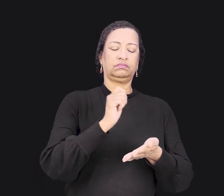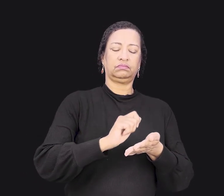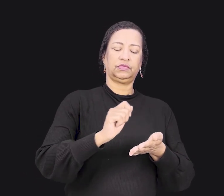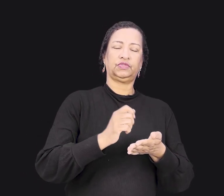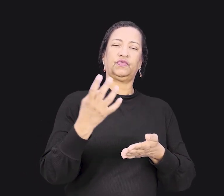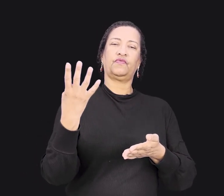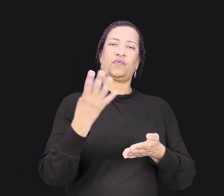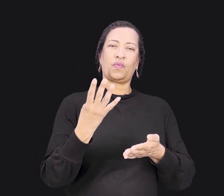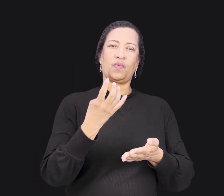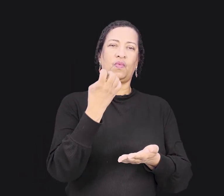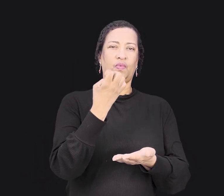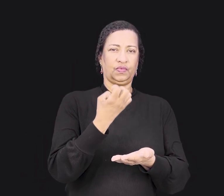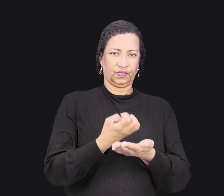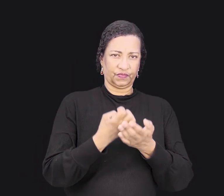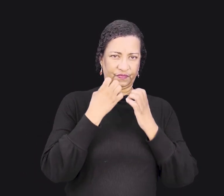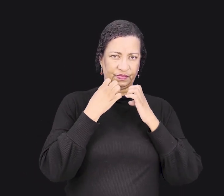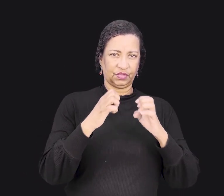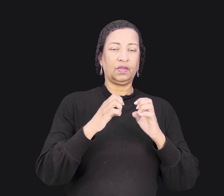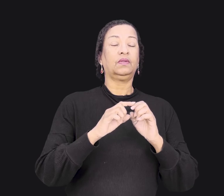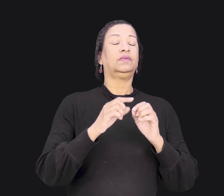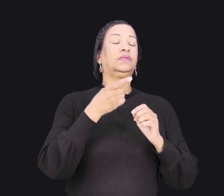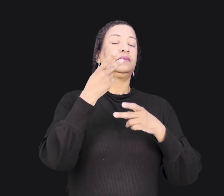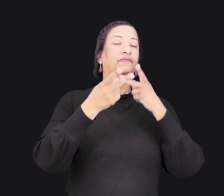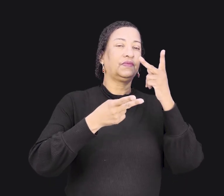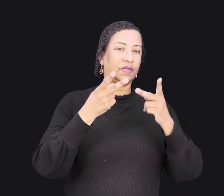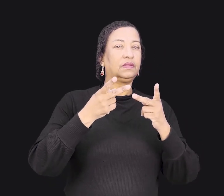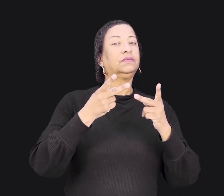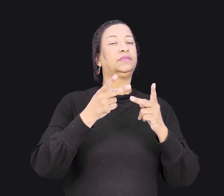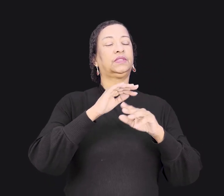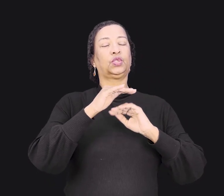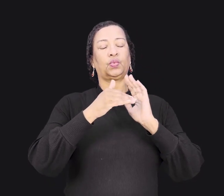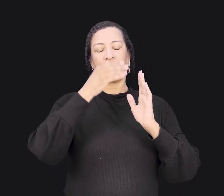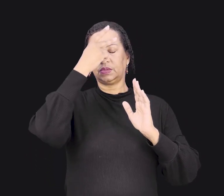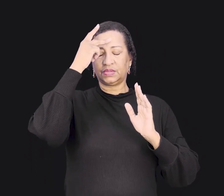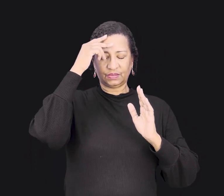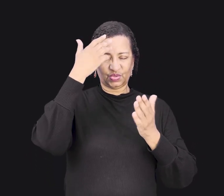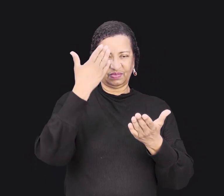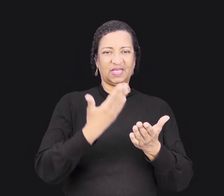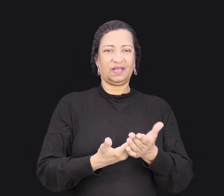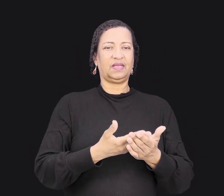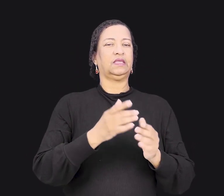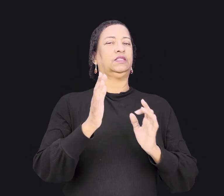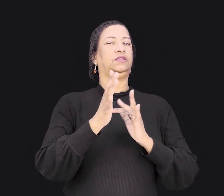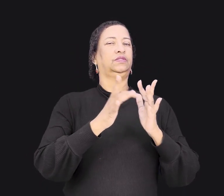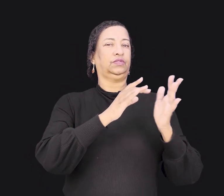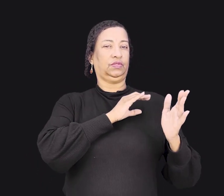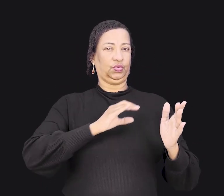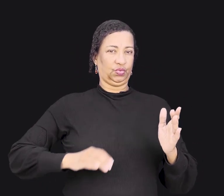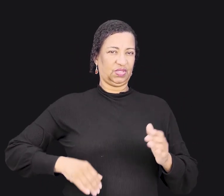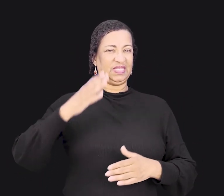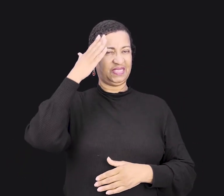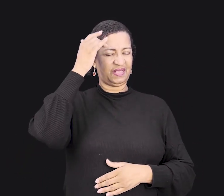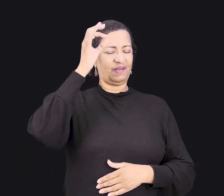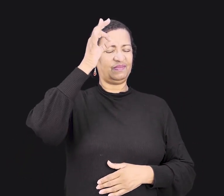nesta epístola ele explica que está escrevendo para que todos aqueles que creem em Jesus Cristo saibam ou tenham plena certeza da